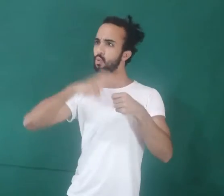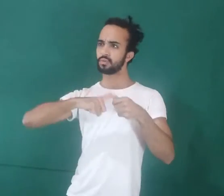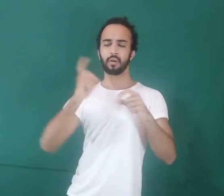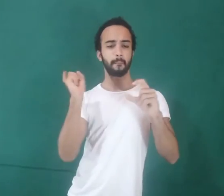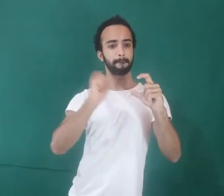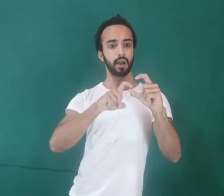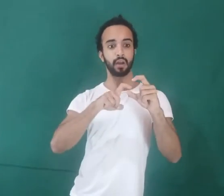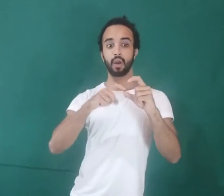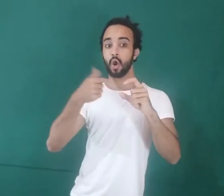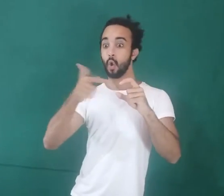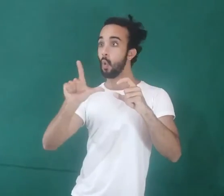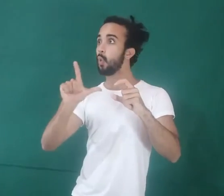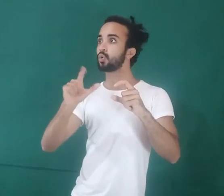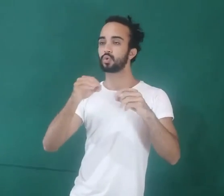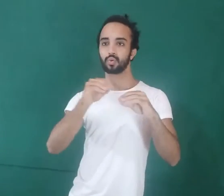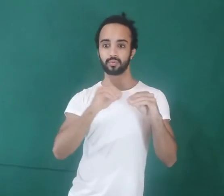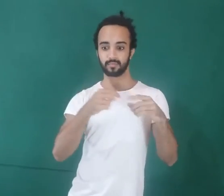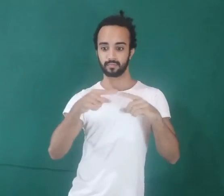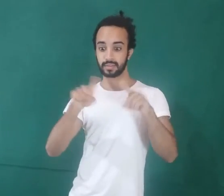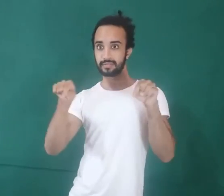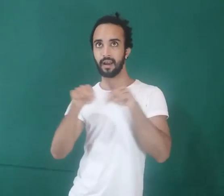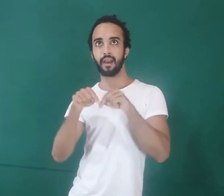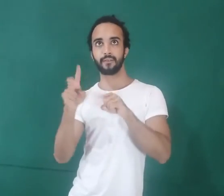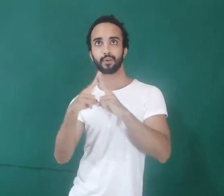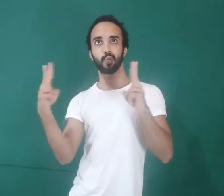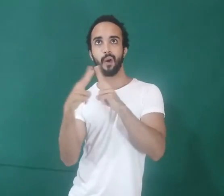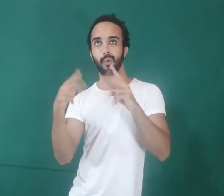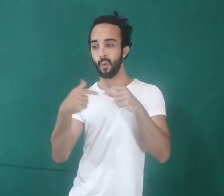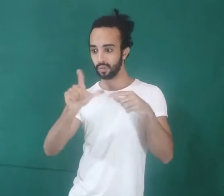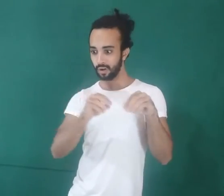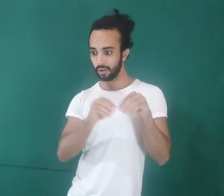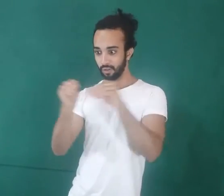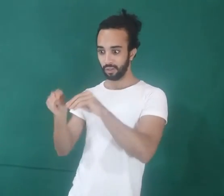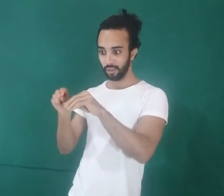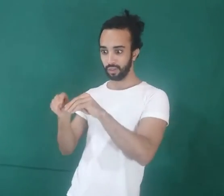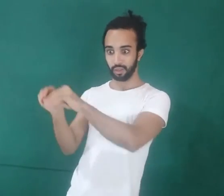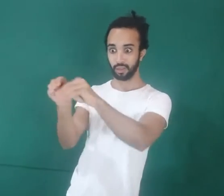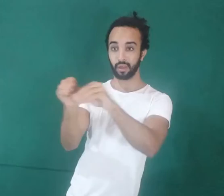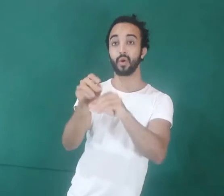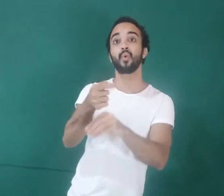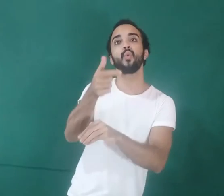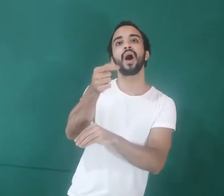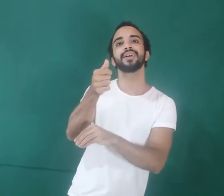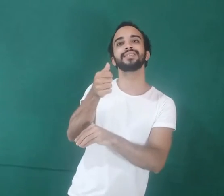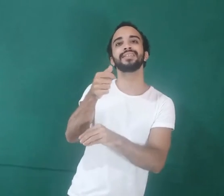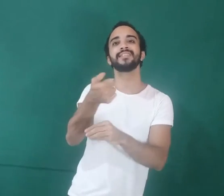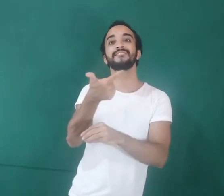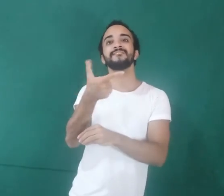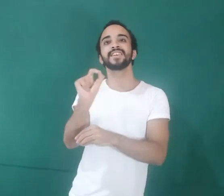e essas senhas levam você para outras salas. Ao todo, são quase 20 performers